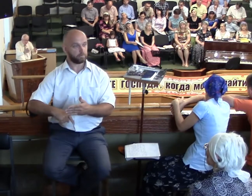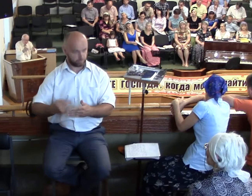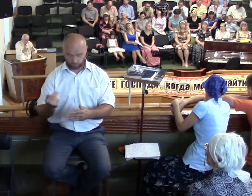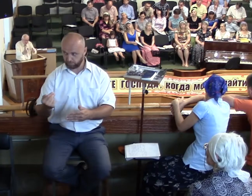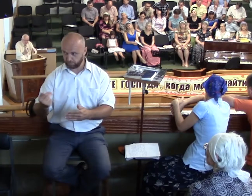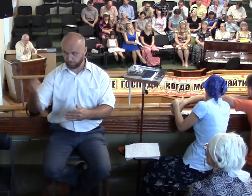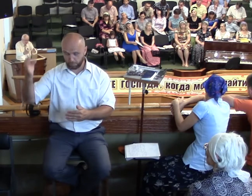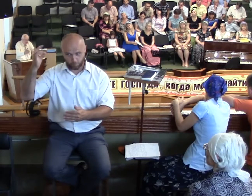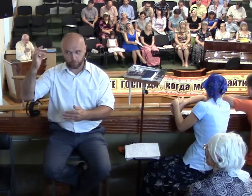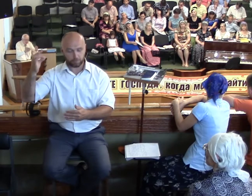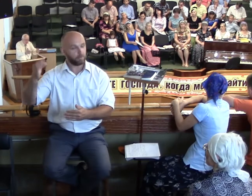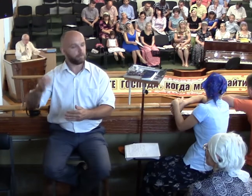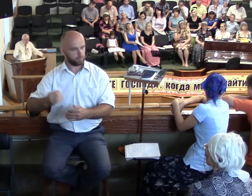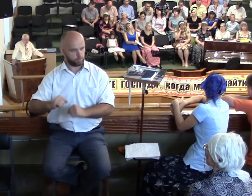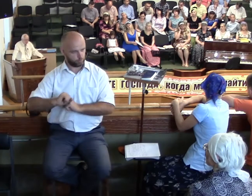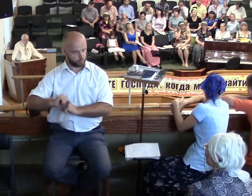такой-то или такая,